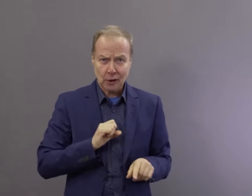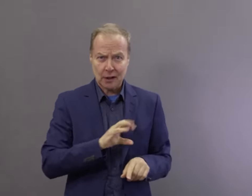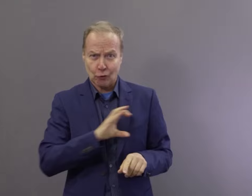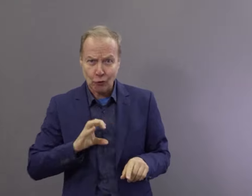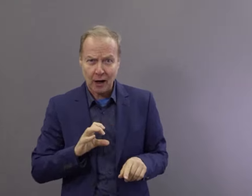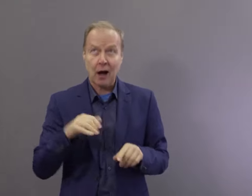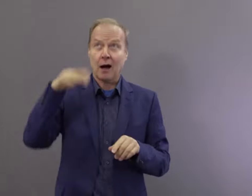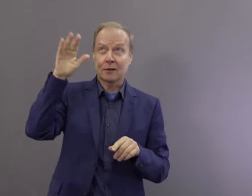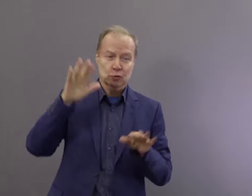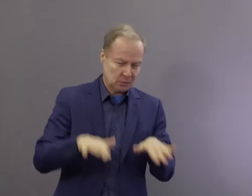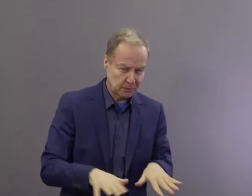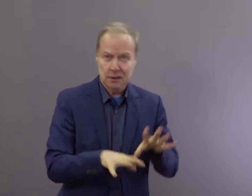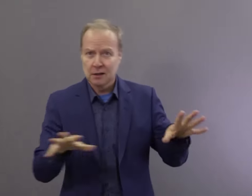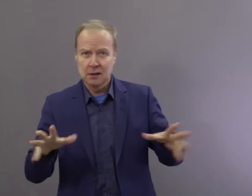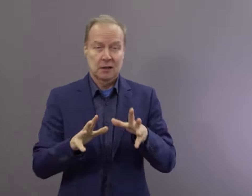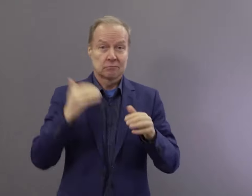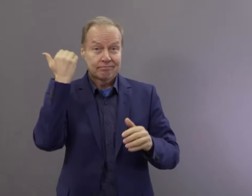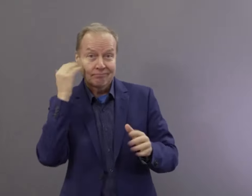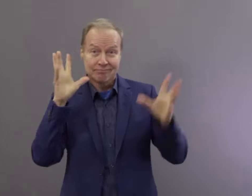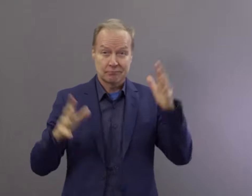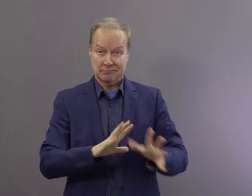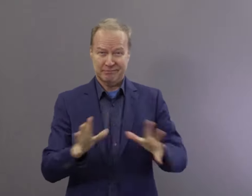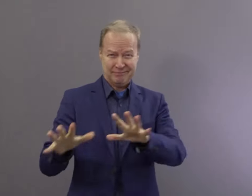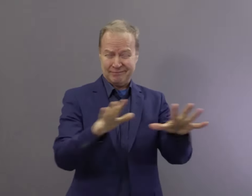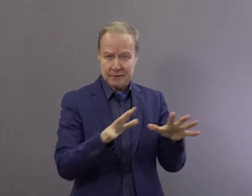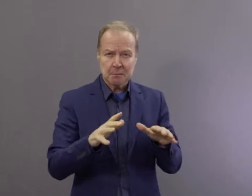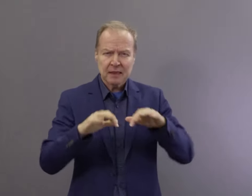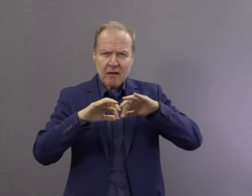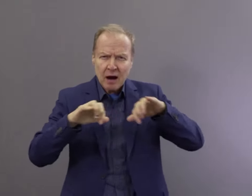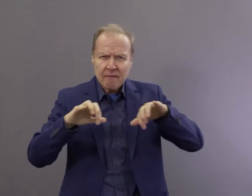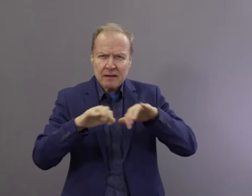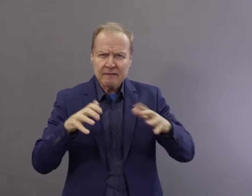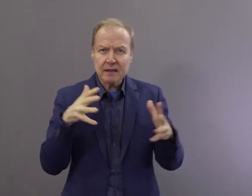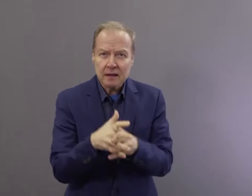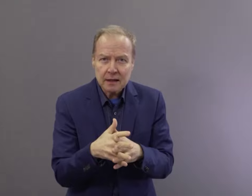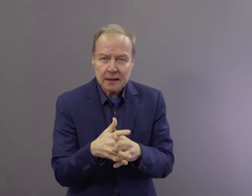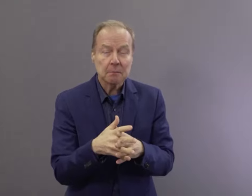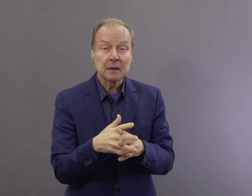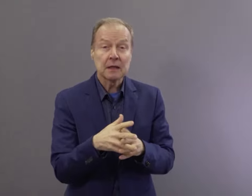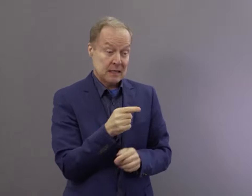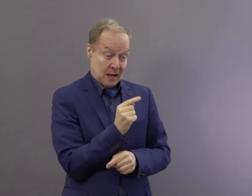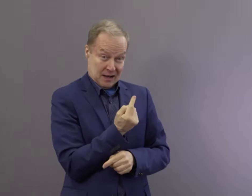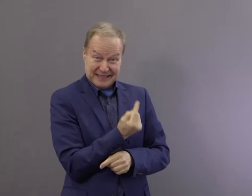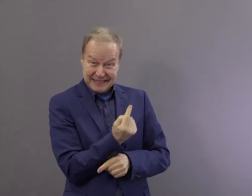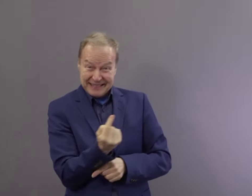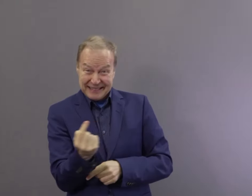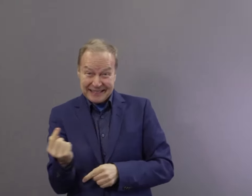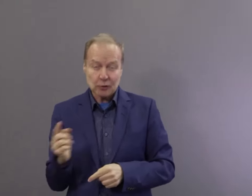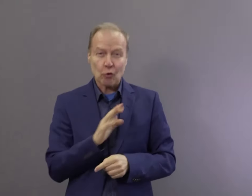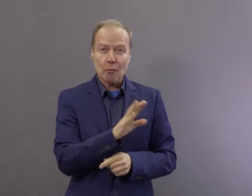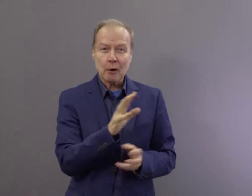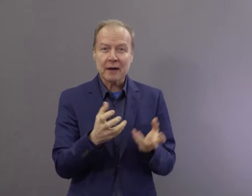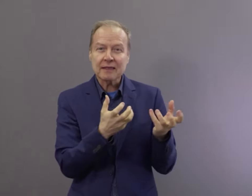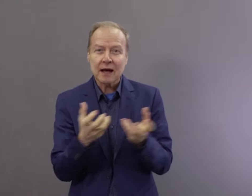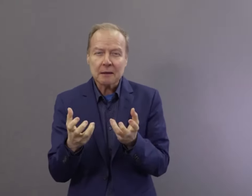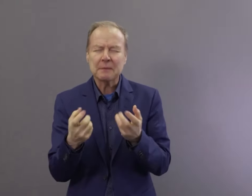lapsista, mutta se, että kun sitten katsotaan, että siellä on sodat ja kodat ja viittomakielisessä yhteisössä eri ikäiset ja muut, niin meidän